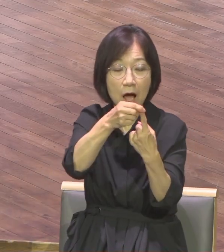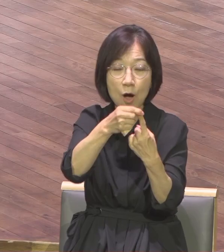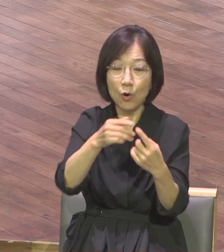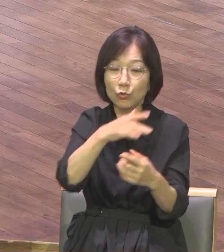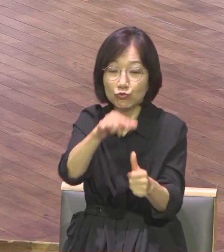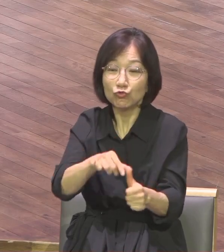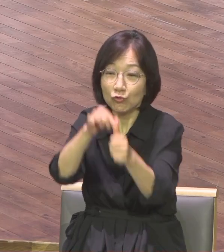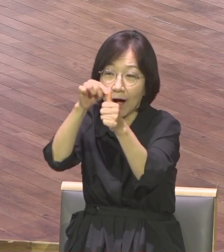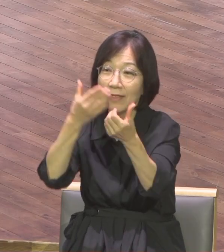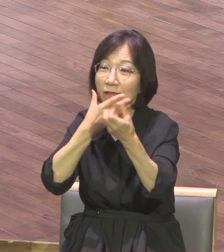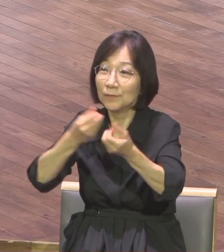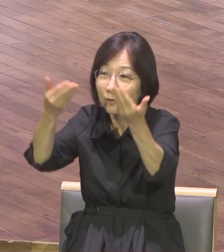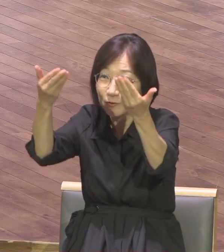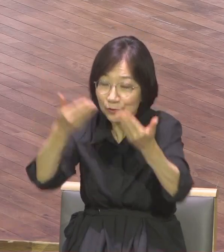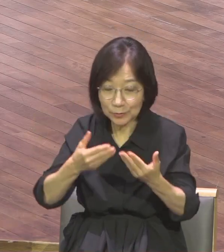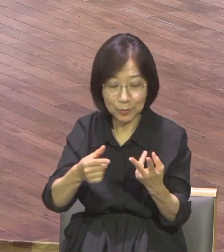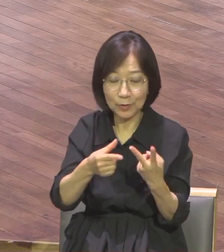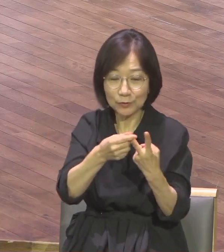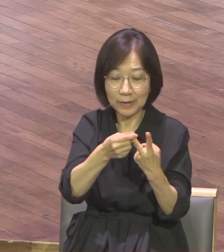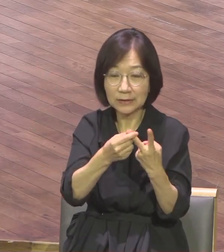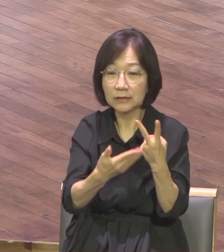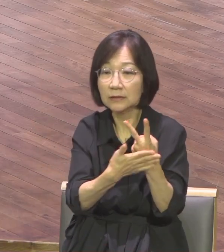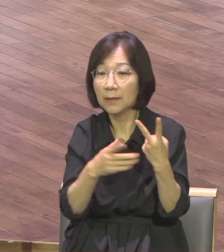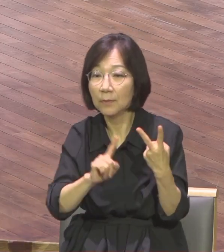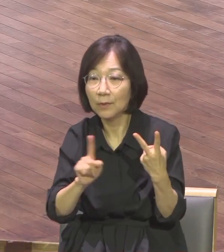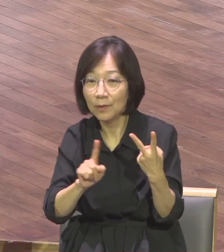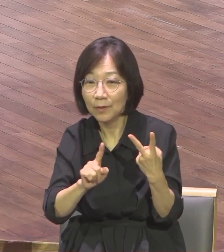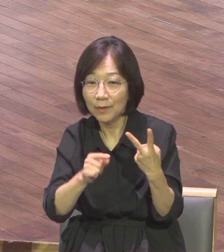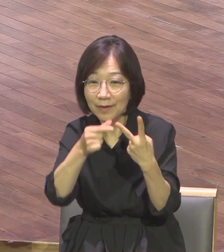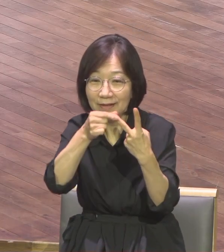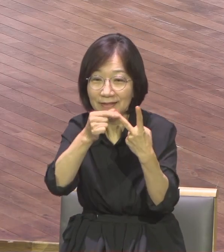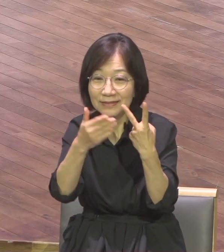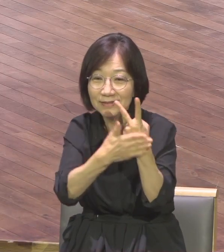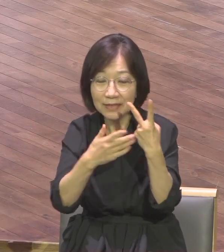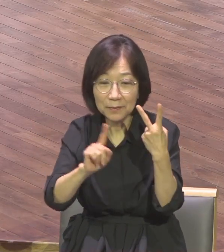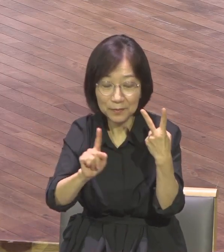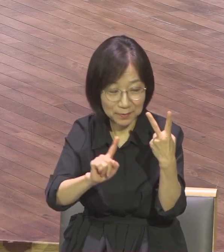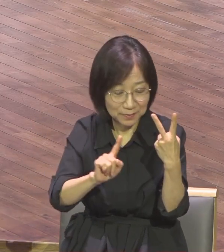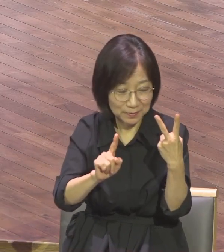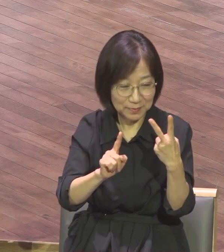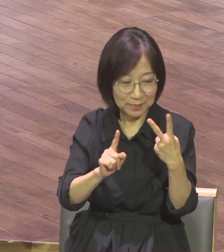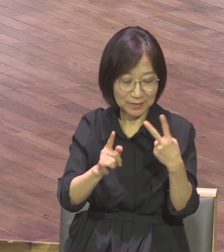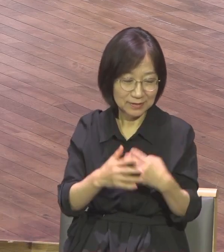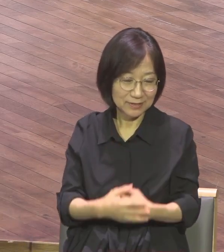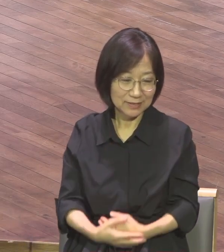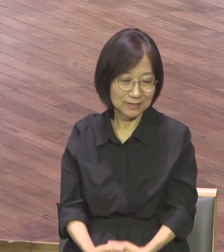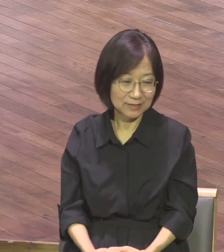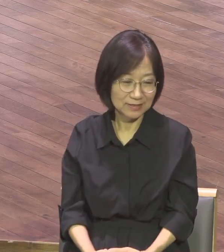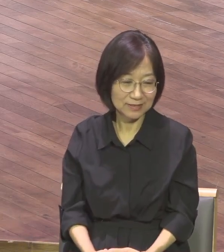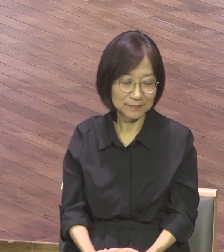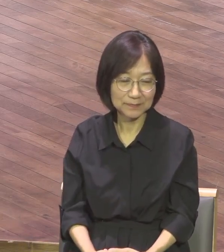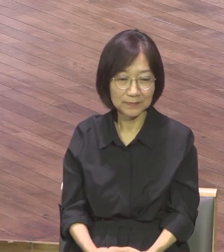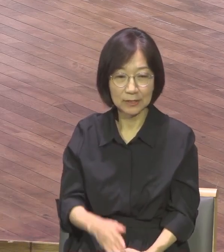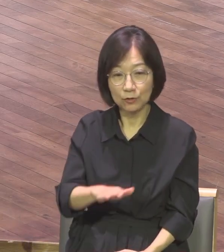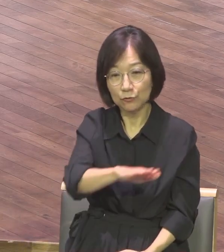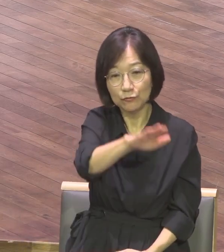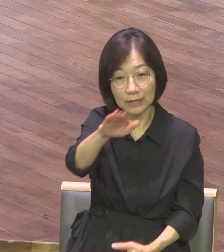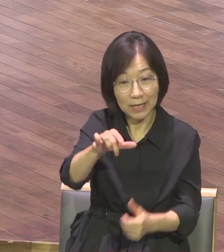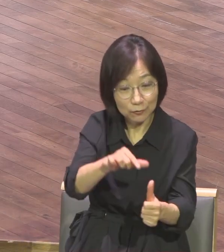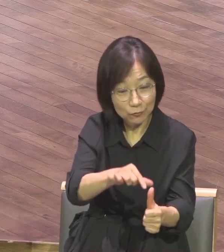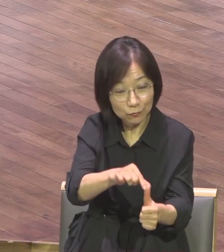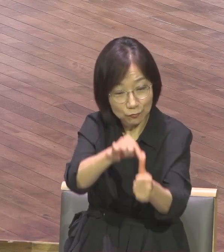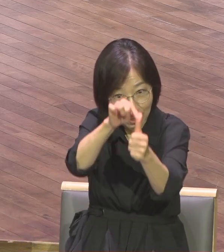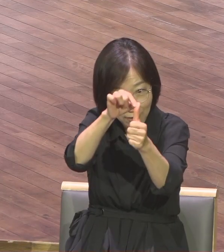받은 은혜가 기록된 말씀이 우리 오늘 본문이에요. 그게 뭐냐? 구원해 주시고 그다음